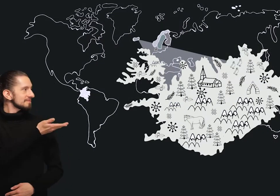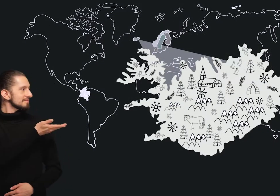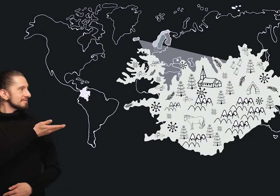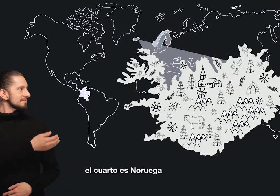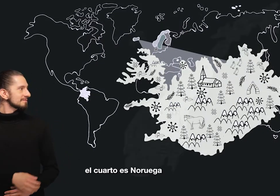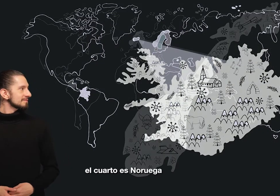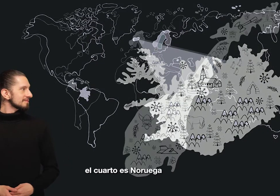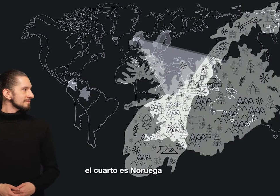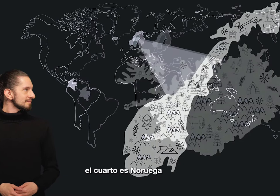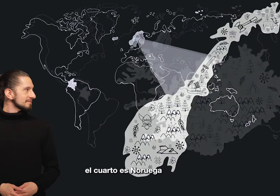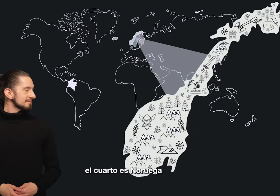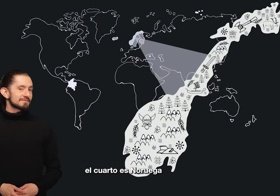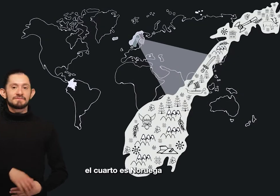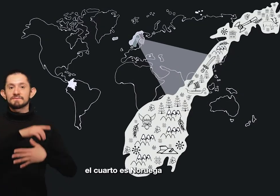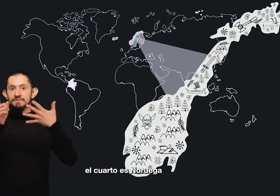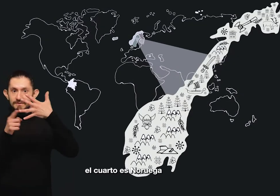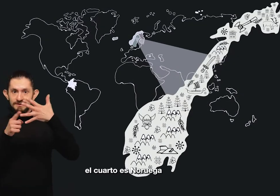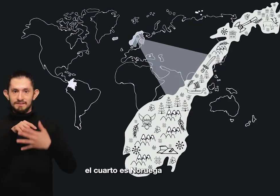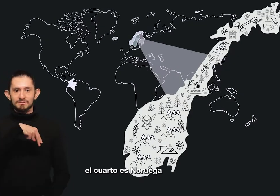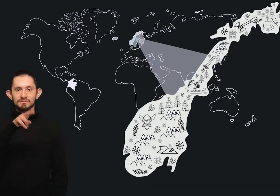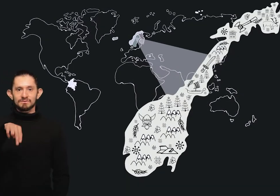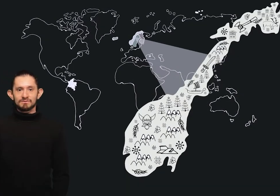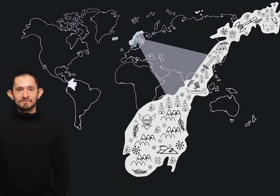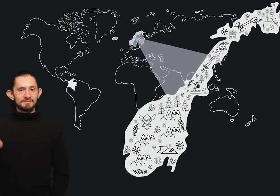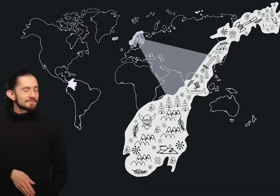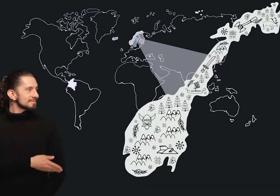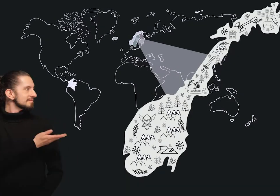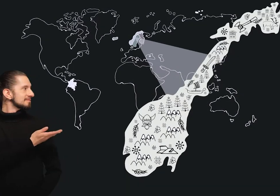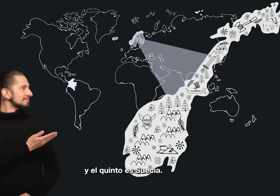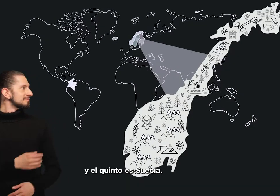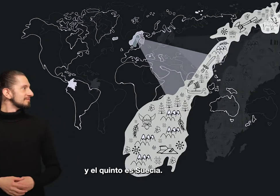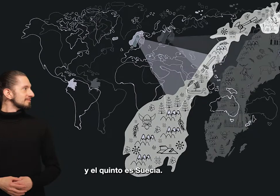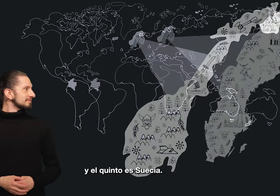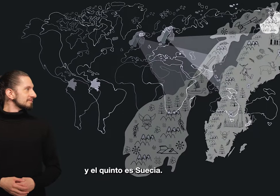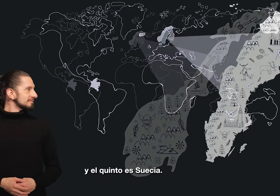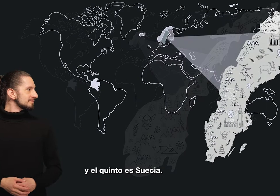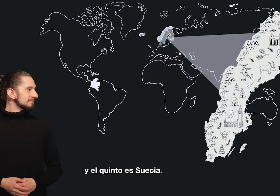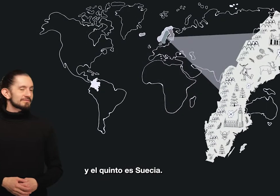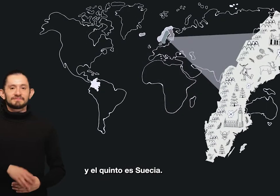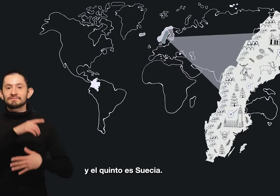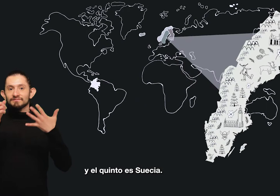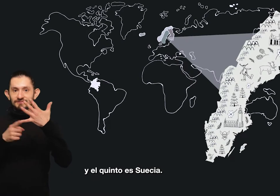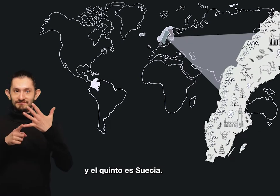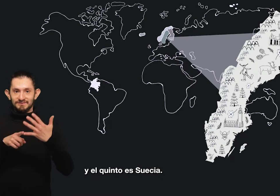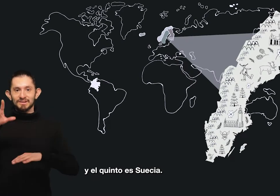El cuarto es Noruega. Y el quinto es Suecia.